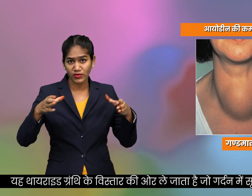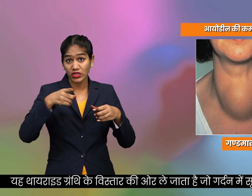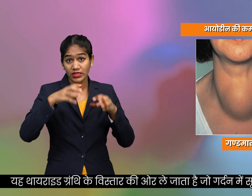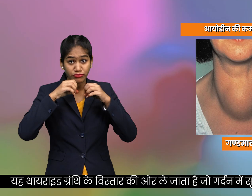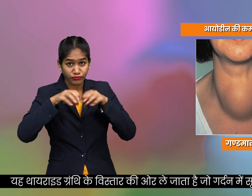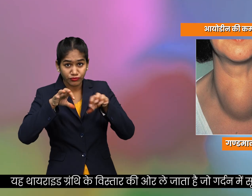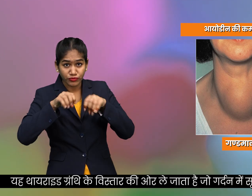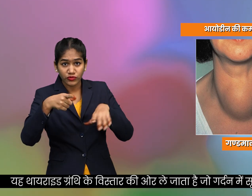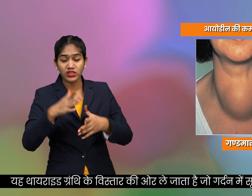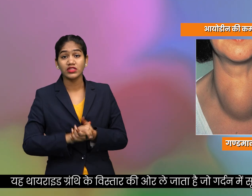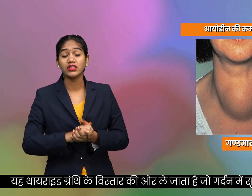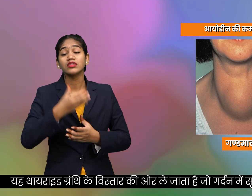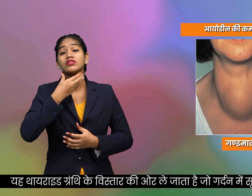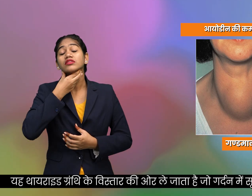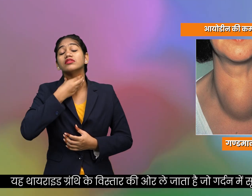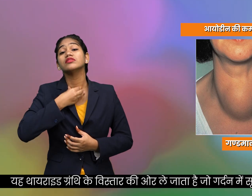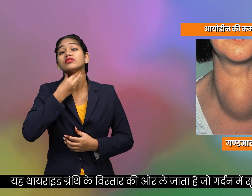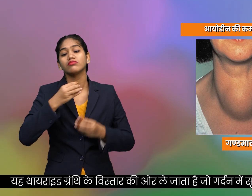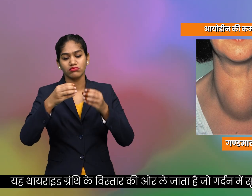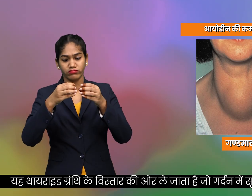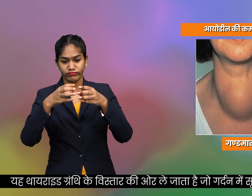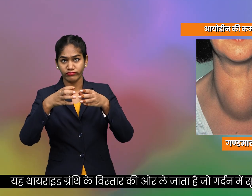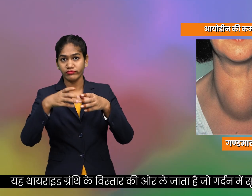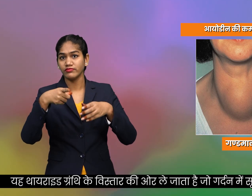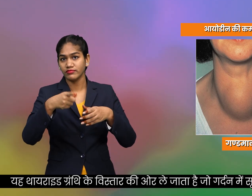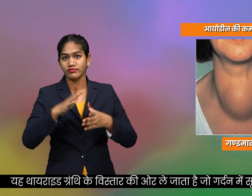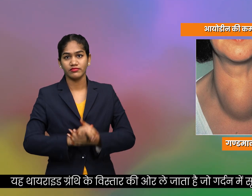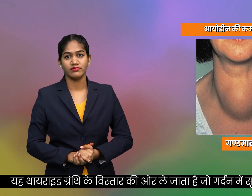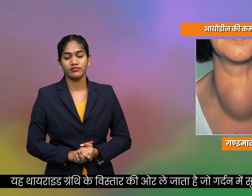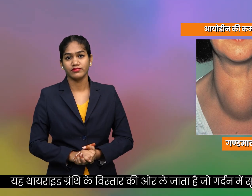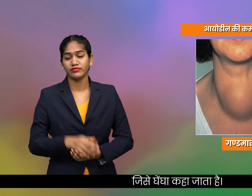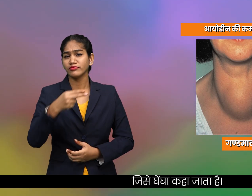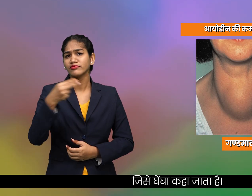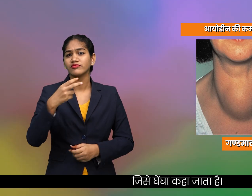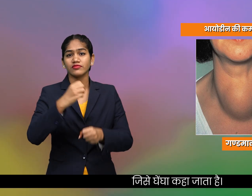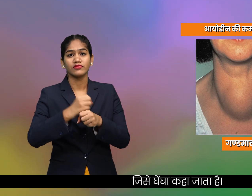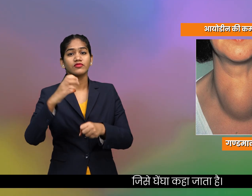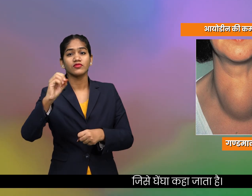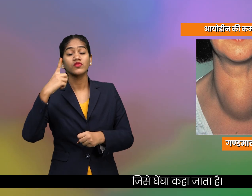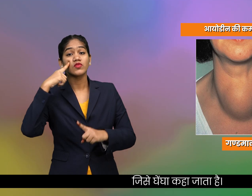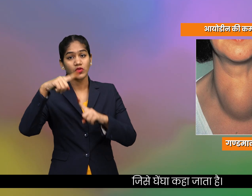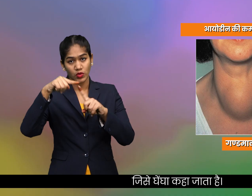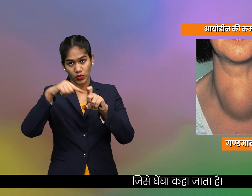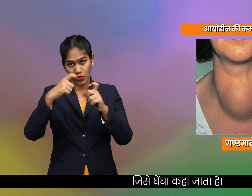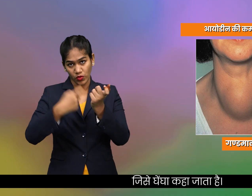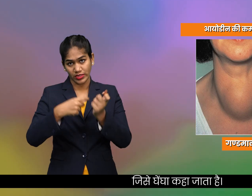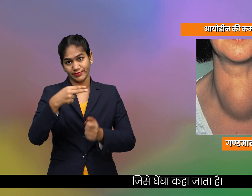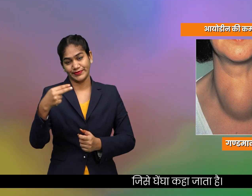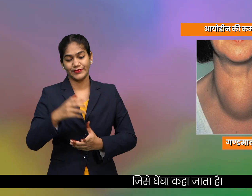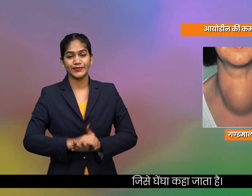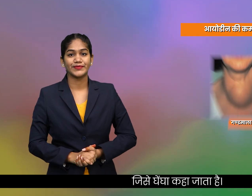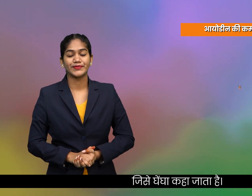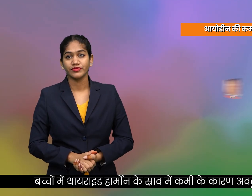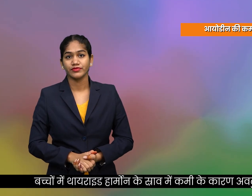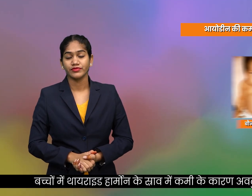है जो गर्दन में सूजन के रूप में फैलता है जिसे घेंघा कहा जाता